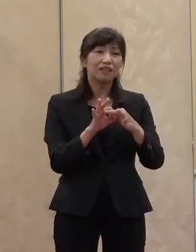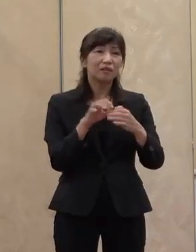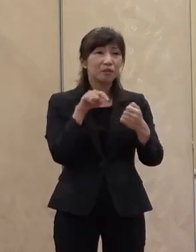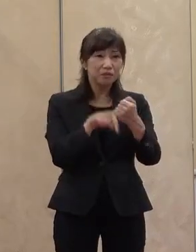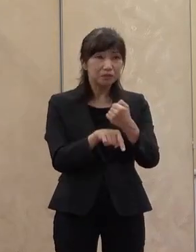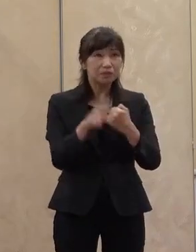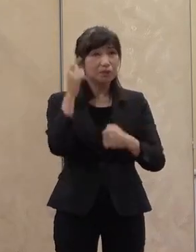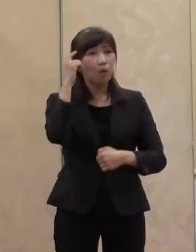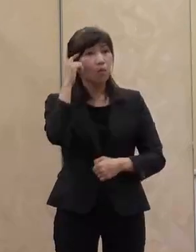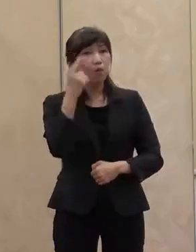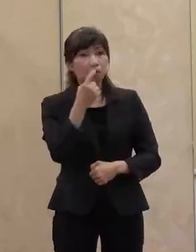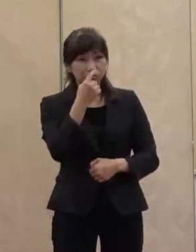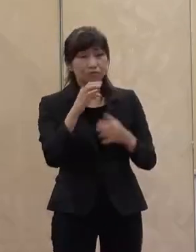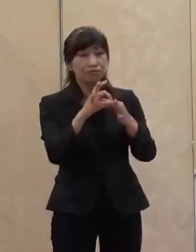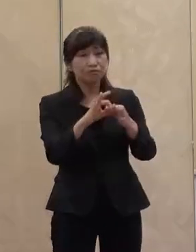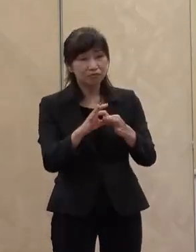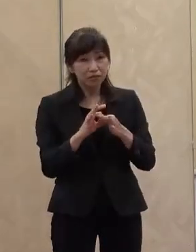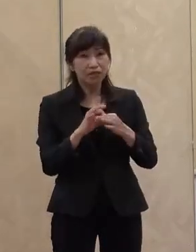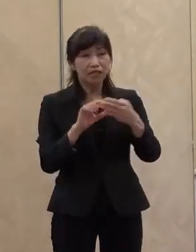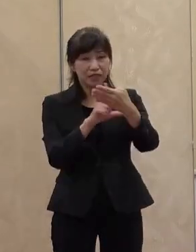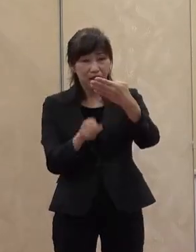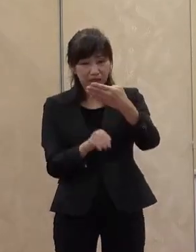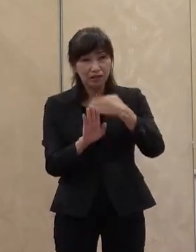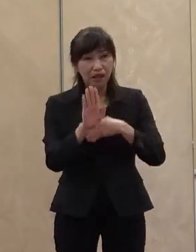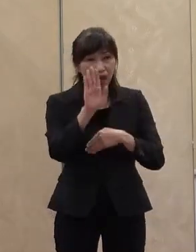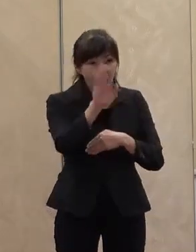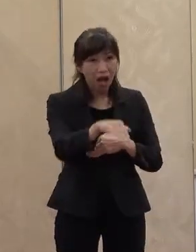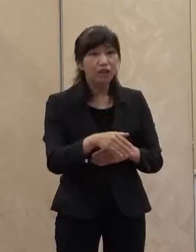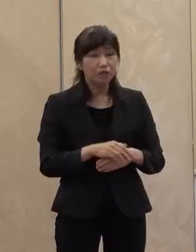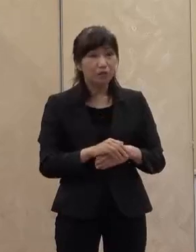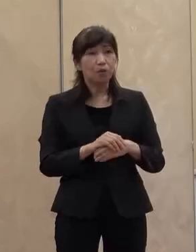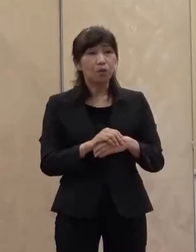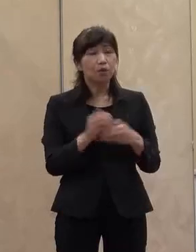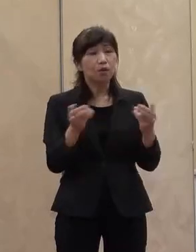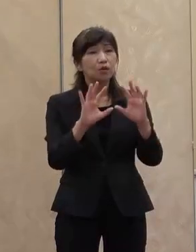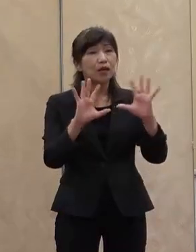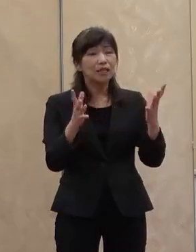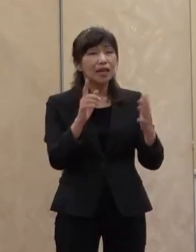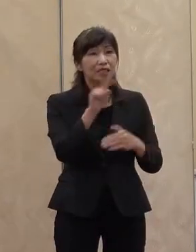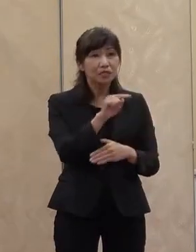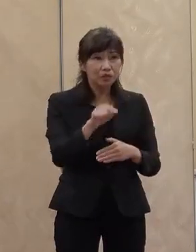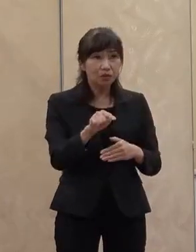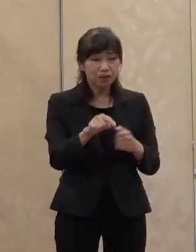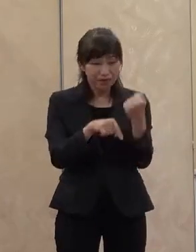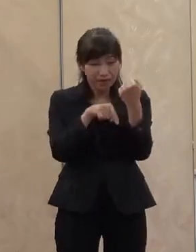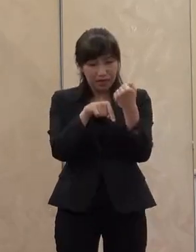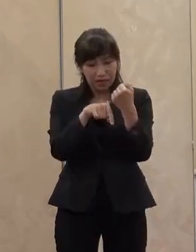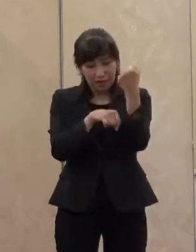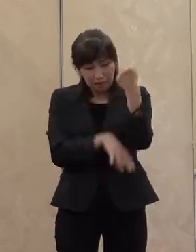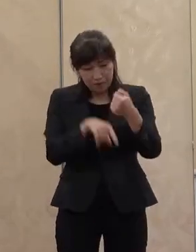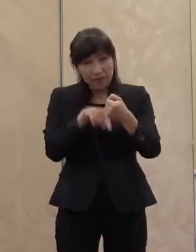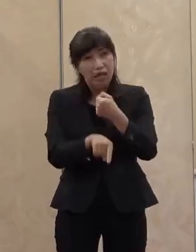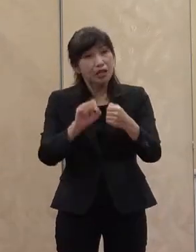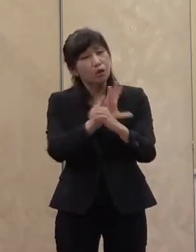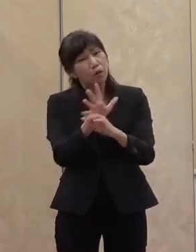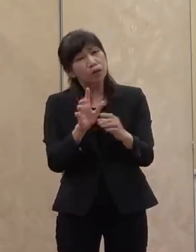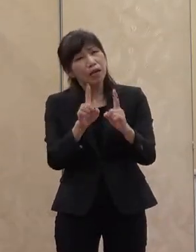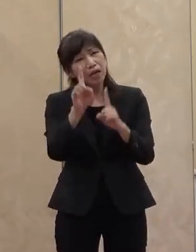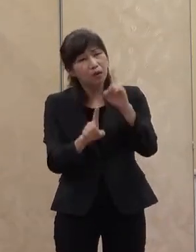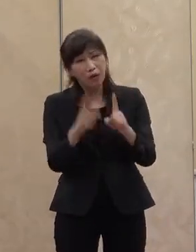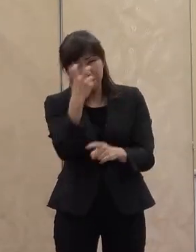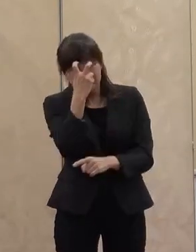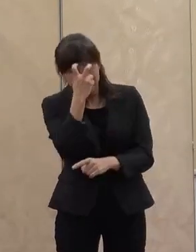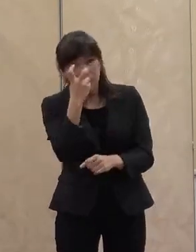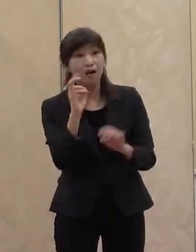としたら4月以降の失業者で、それがまあコロナによるものかどうかまで の調査をするものではない